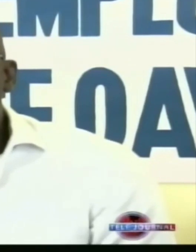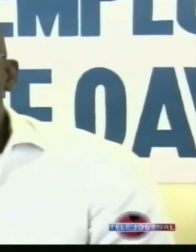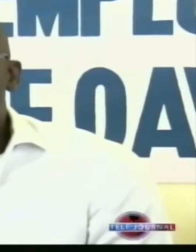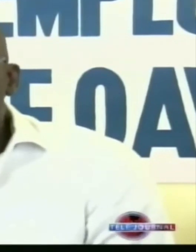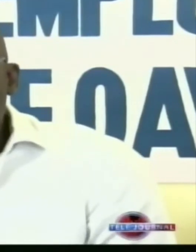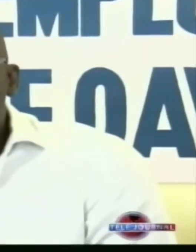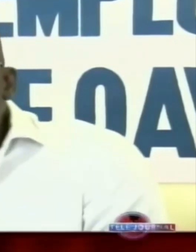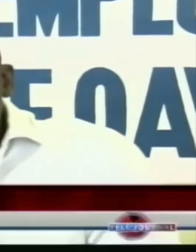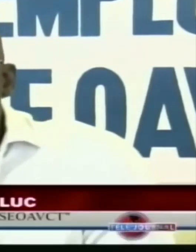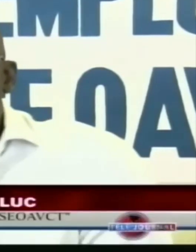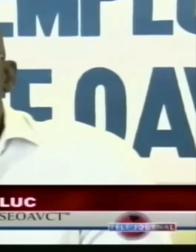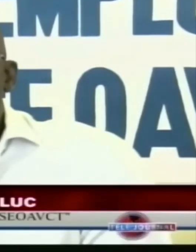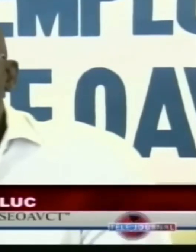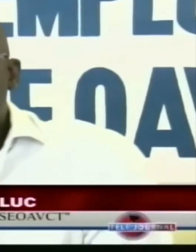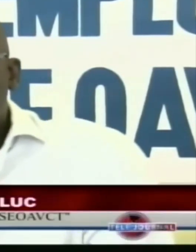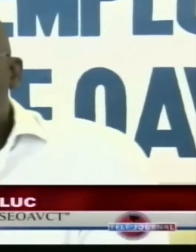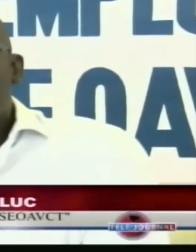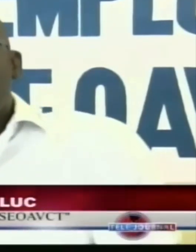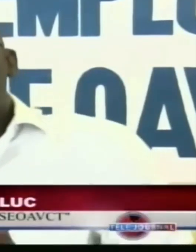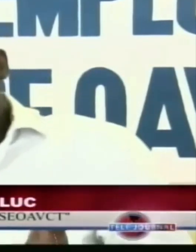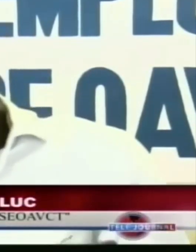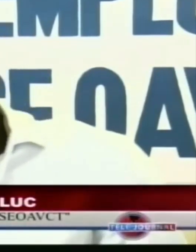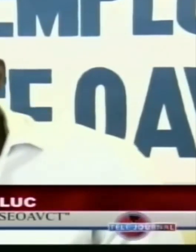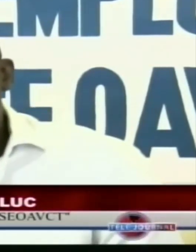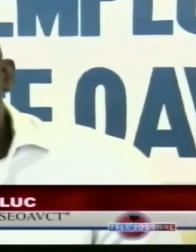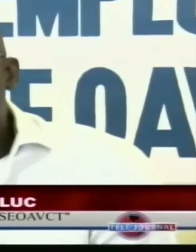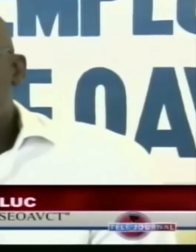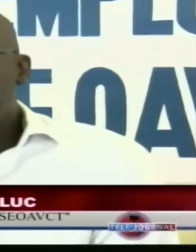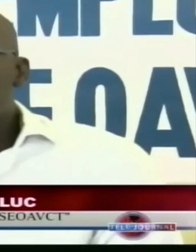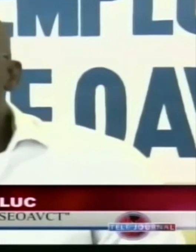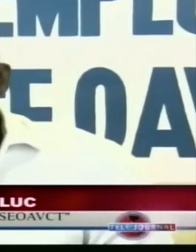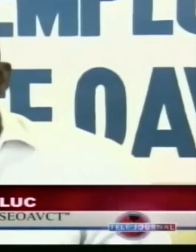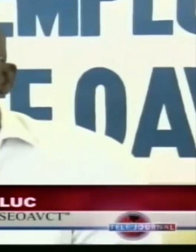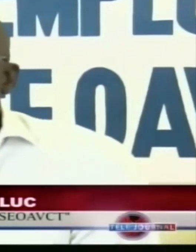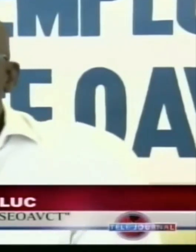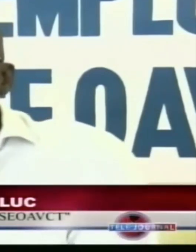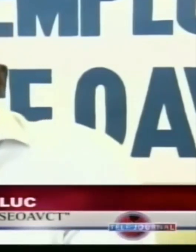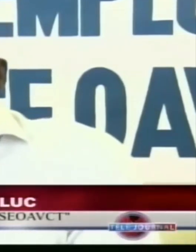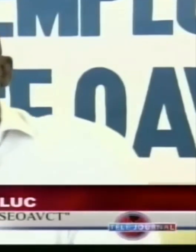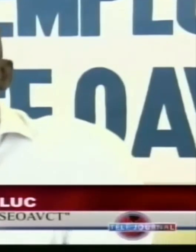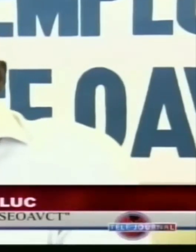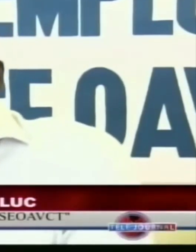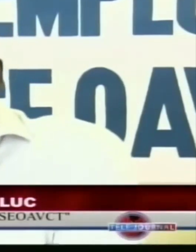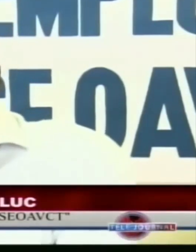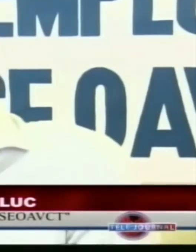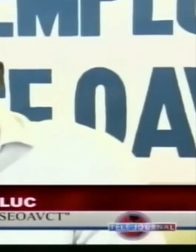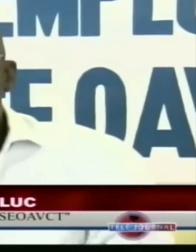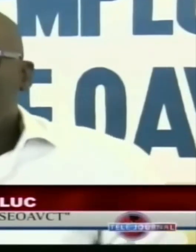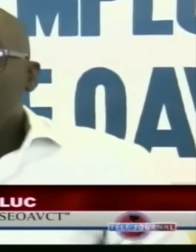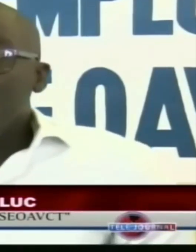clair. Nous n'avons pas aucun problème avec lui parce que, en partie, ils répondent avec certaines revendications